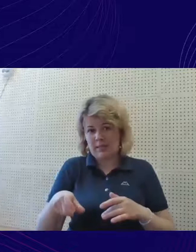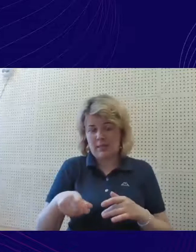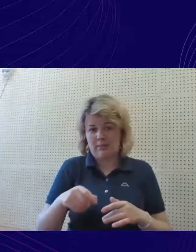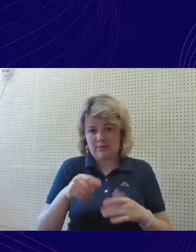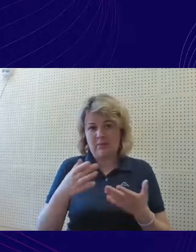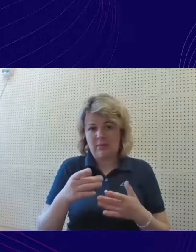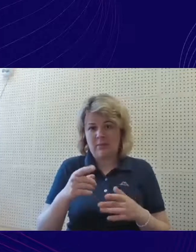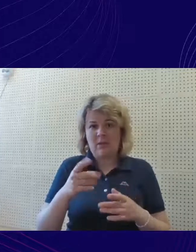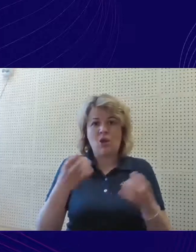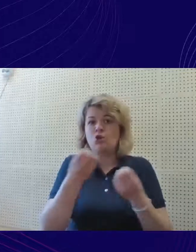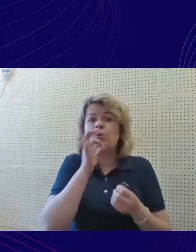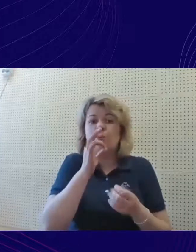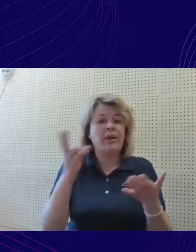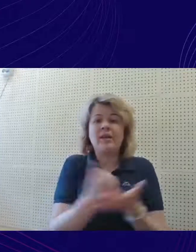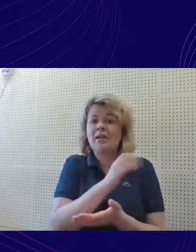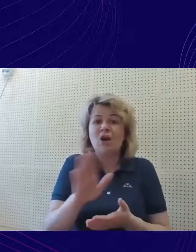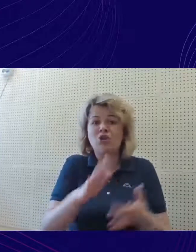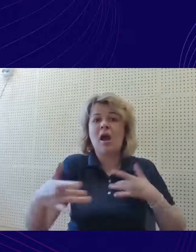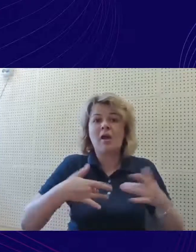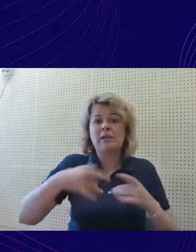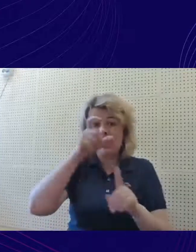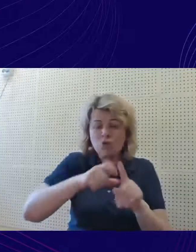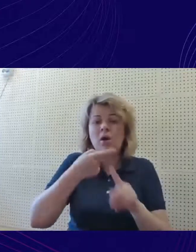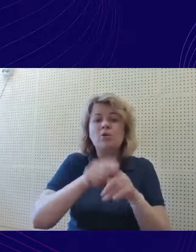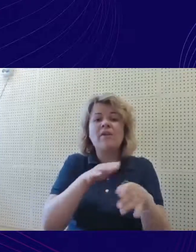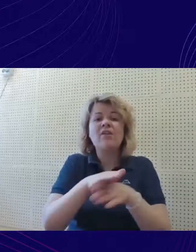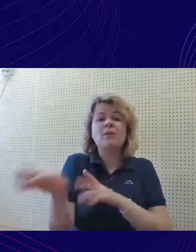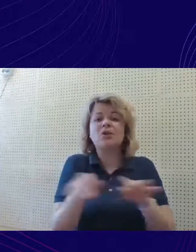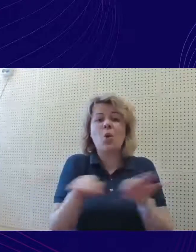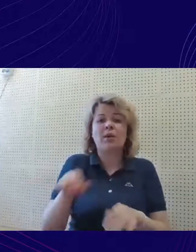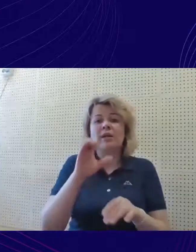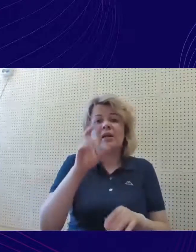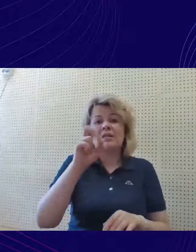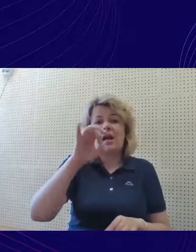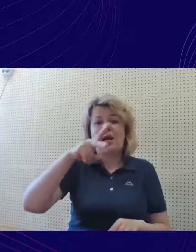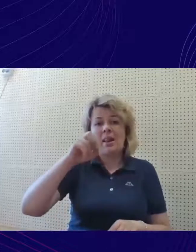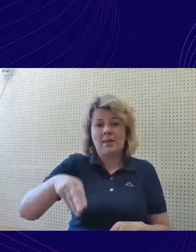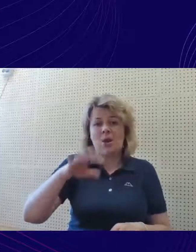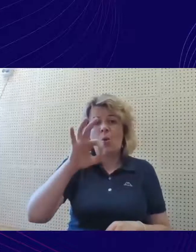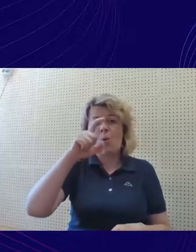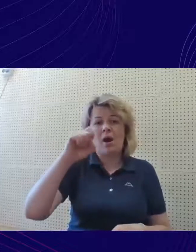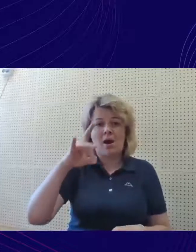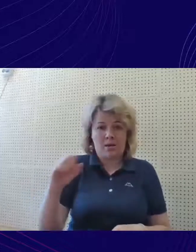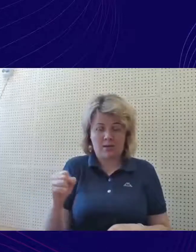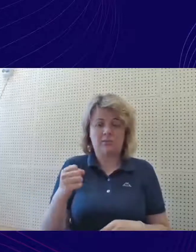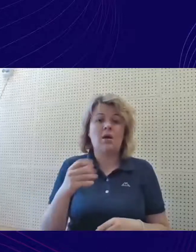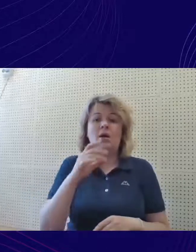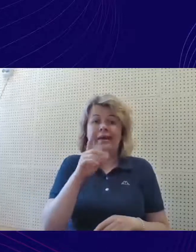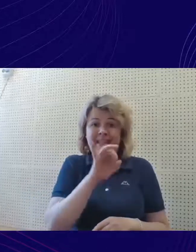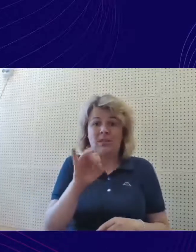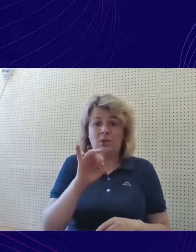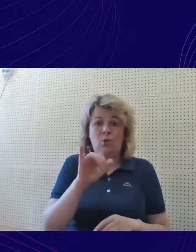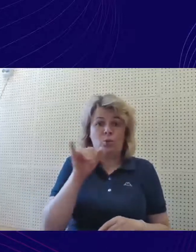Да? И при этом у него не было сценария. Но у него было